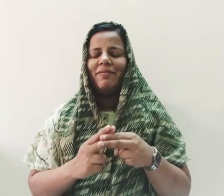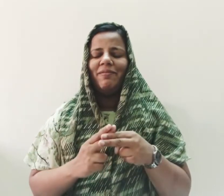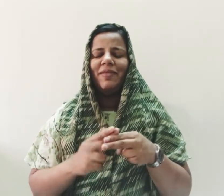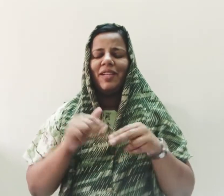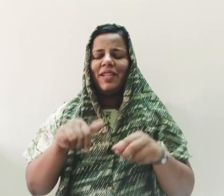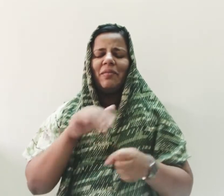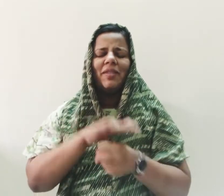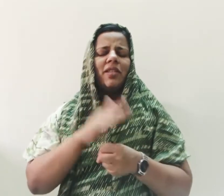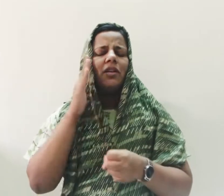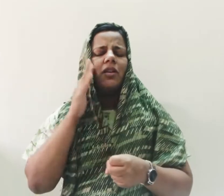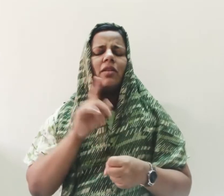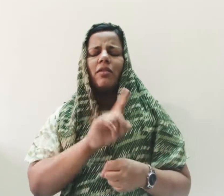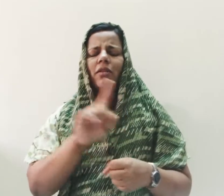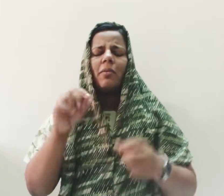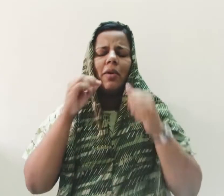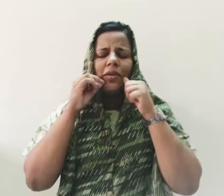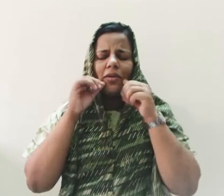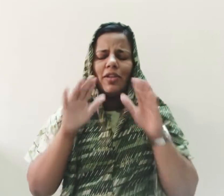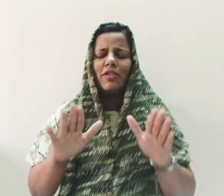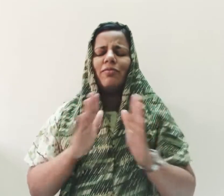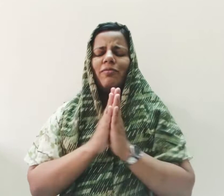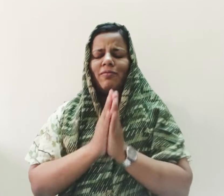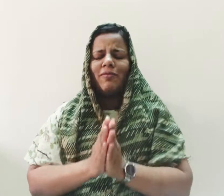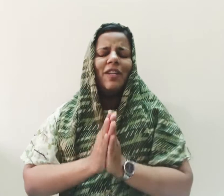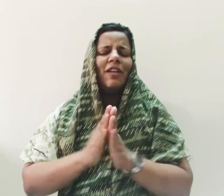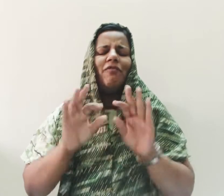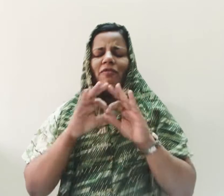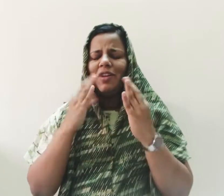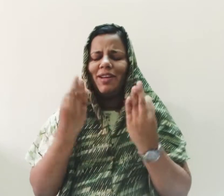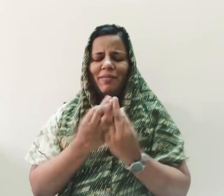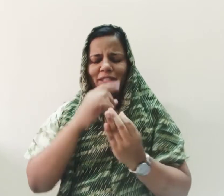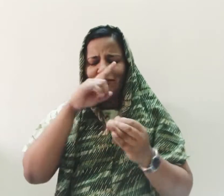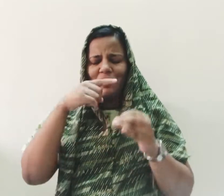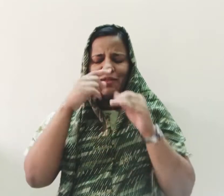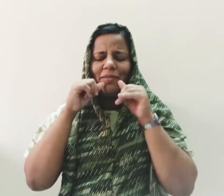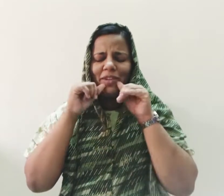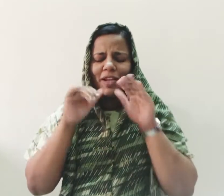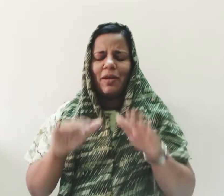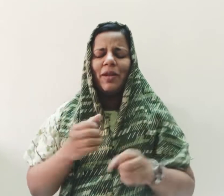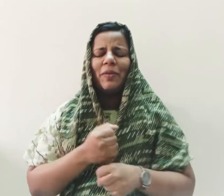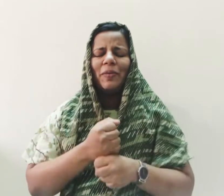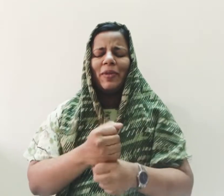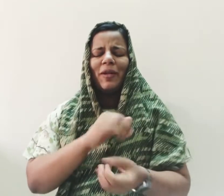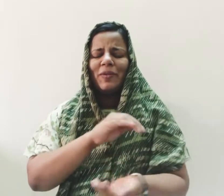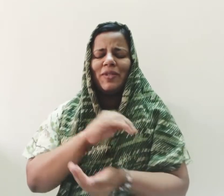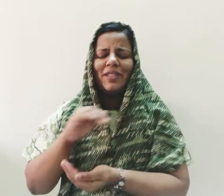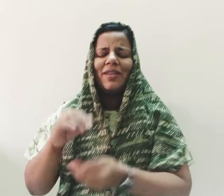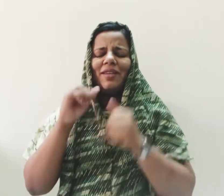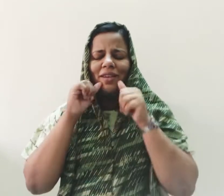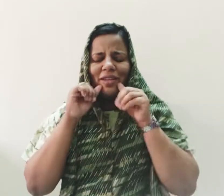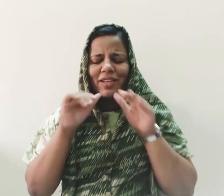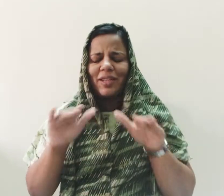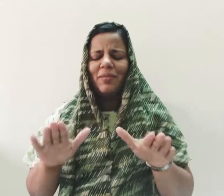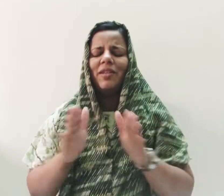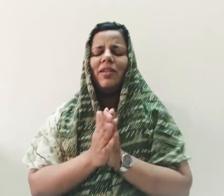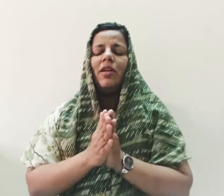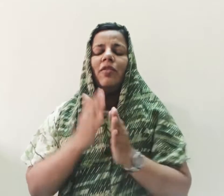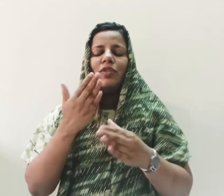നാമത്തിൽ ഈ ശബ്ദം കേൾക്കുന്ന തന്നെ കുഞ്ഞുങ്ങളെ അനുഗ്രഹിക്കണമേ. ഇവരുടെ കുടുംബജീവിതം അനുഗ്രഹിക്കപ്പെടട്ടെ. ഇവർക്ക് ദാനം കൊടുത്ത് ഇവർ തലമുറ അനുഗ്രഹിക്കപ്പെടട്ടെ. ഇവരുടെ